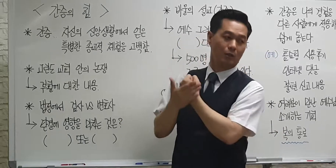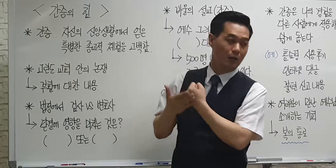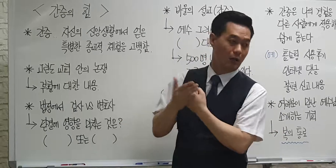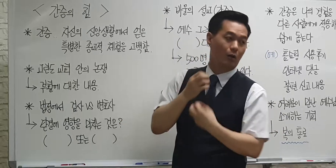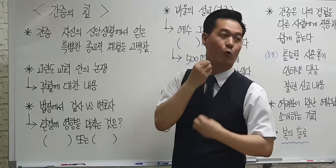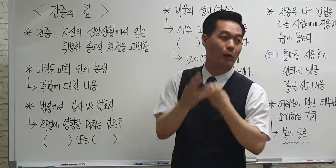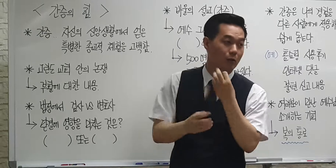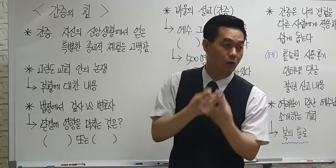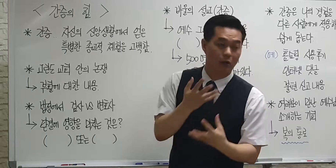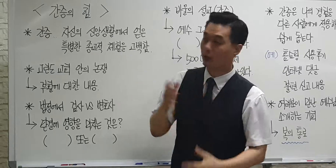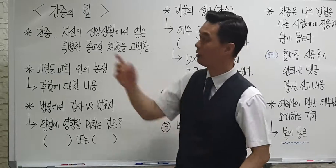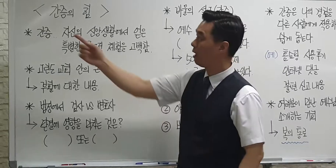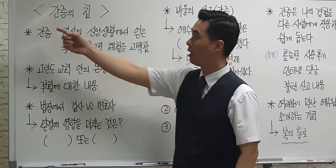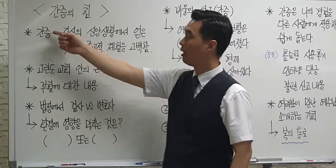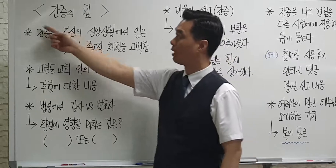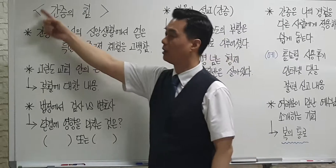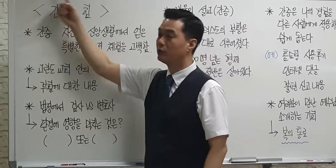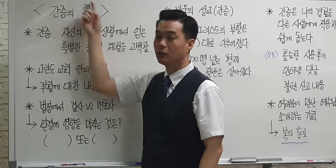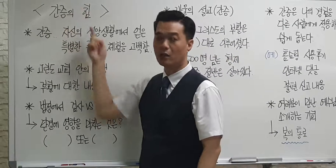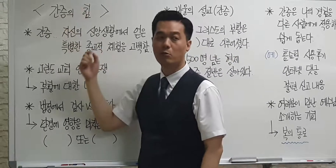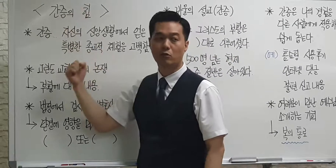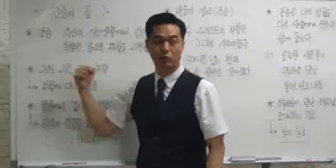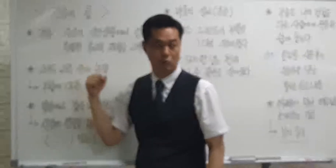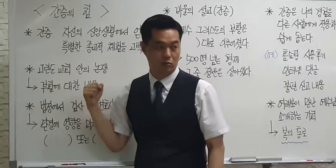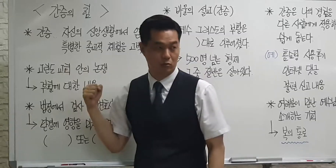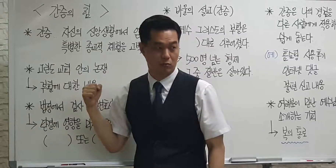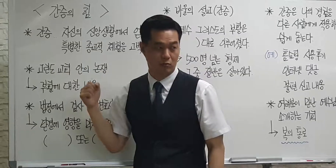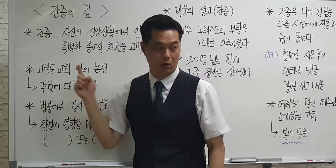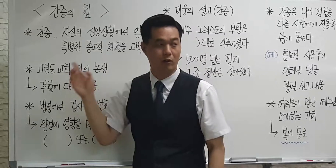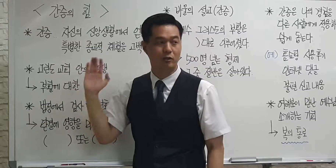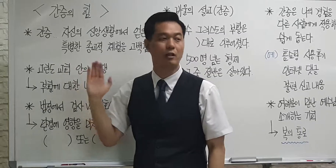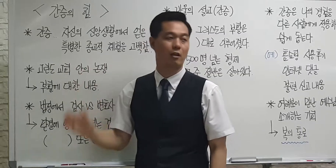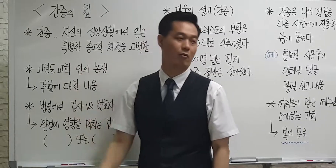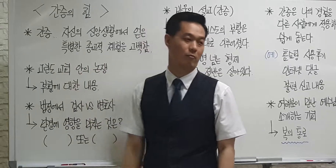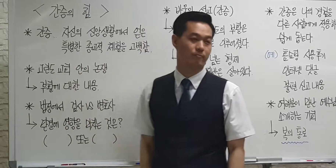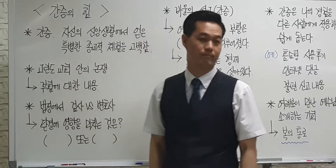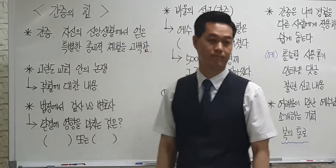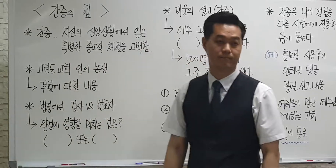주신 은혜다라고 고백하는 거예요. 그게 간증의 힘이거든요. 그 얘기예요.